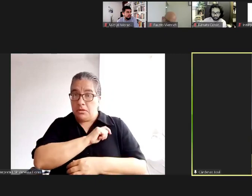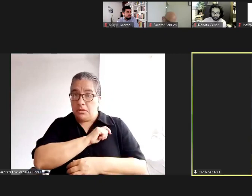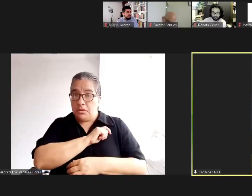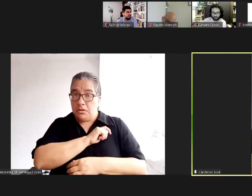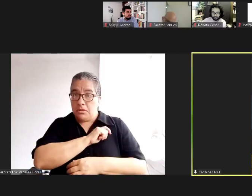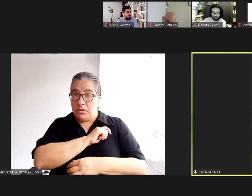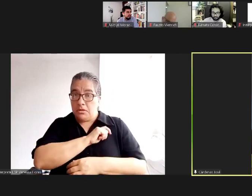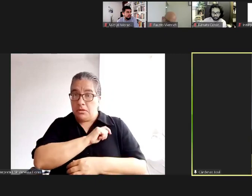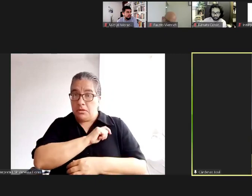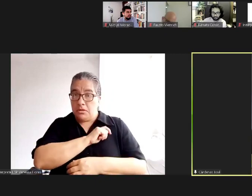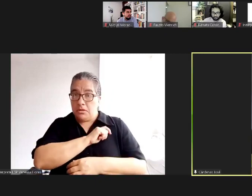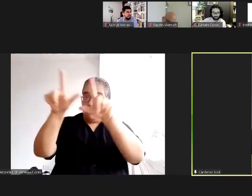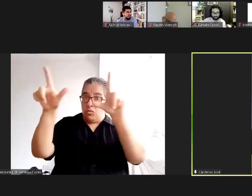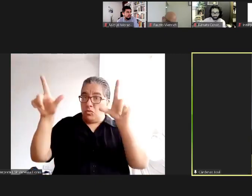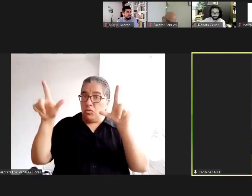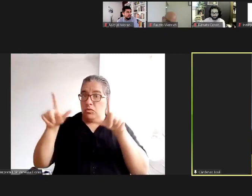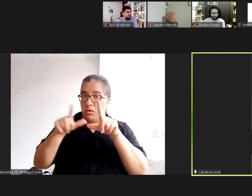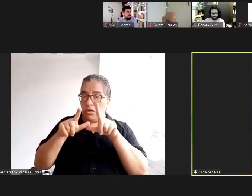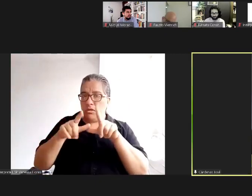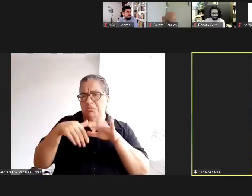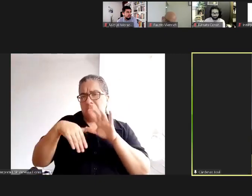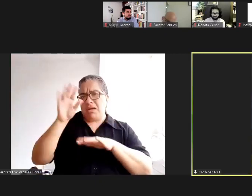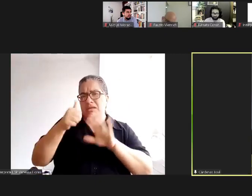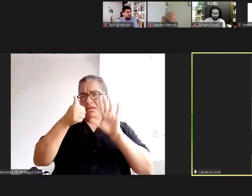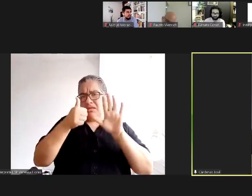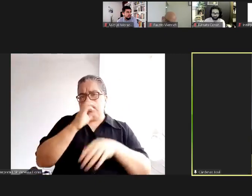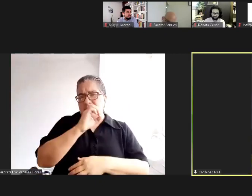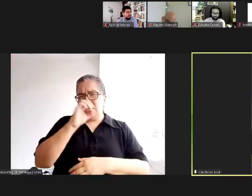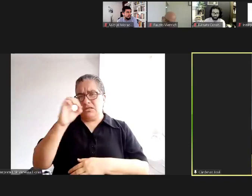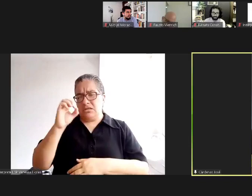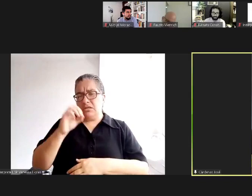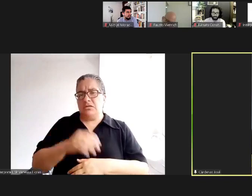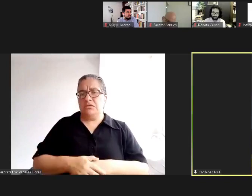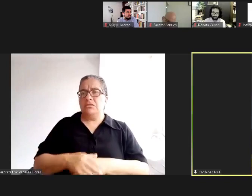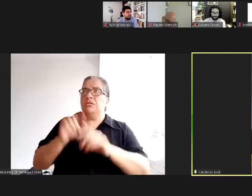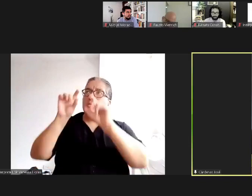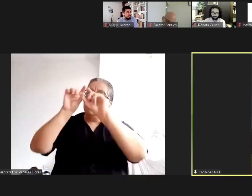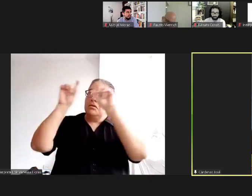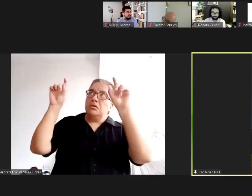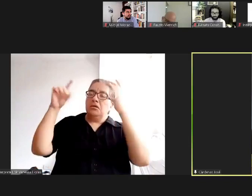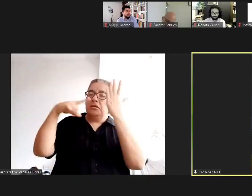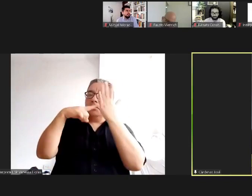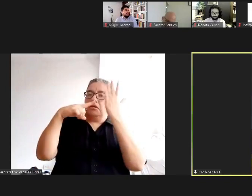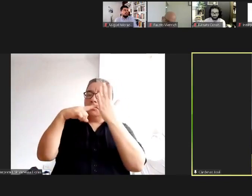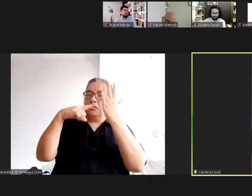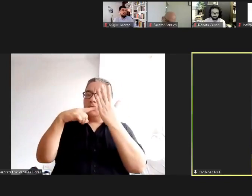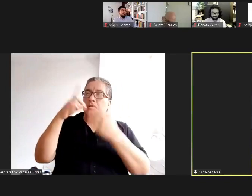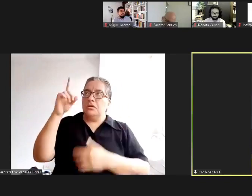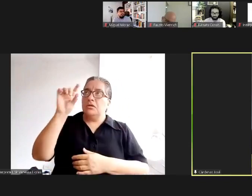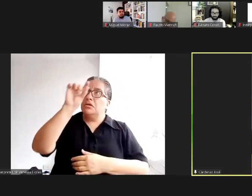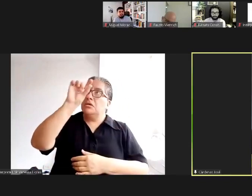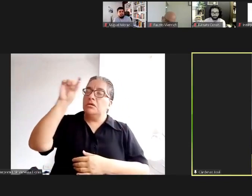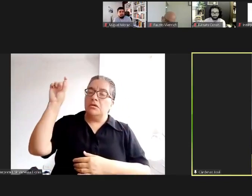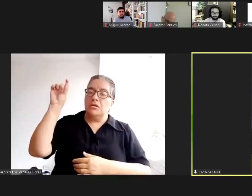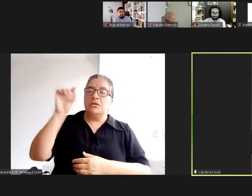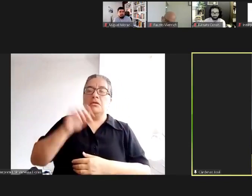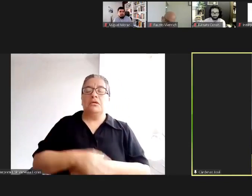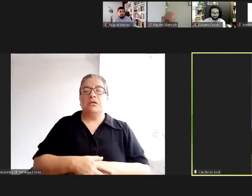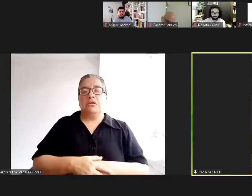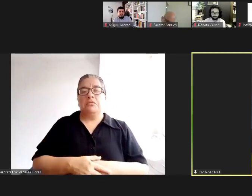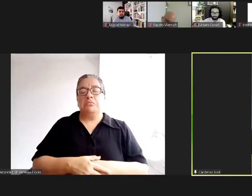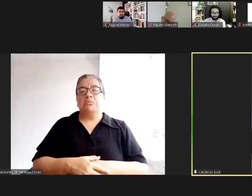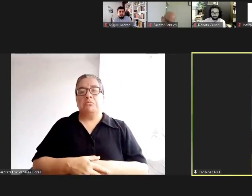600 salas de cine comercial que tienen instalada una tecnología que se llama WatCine, que